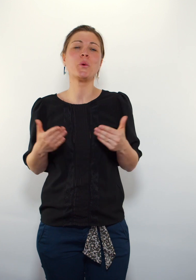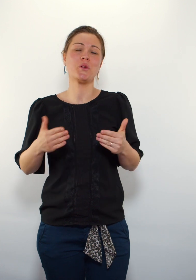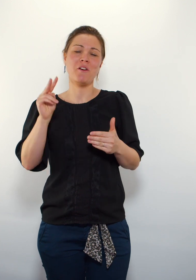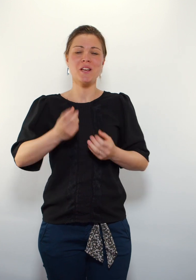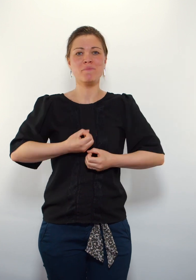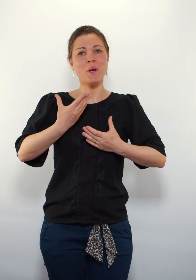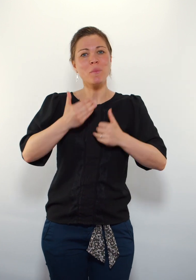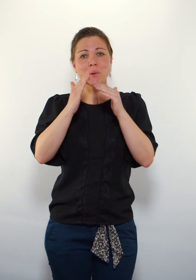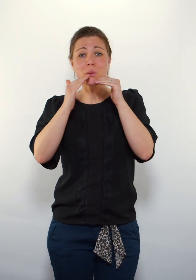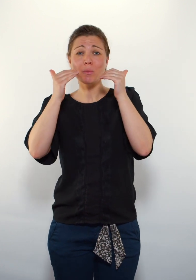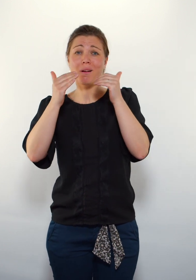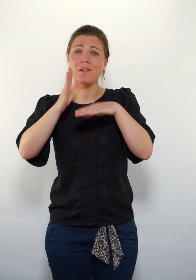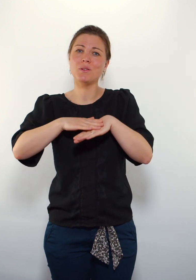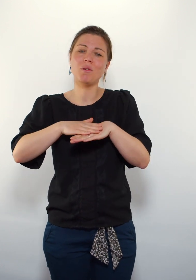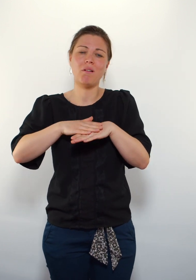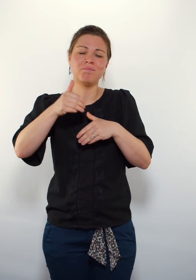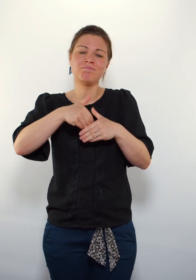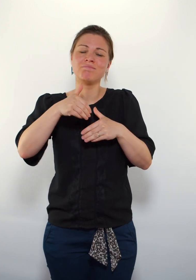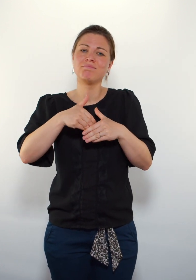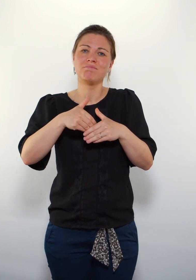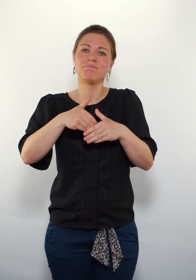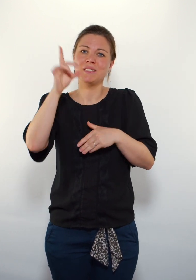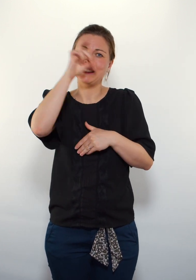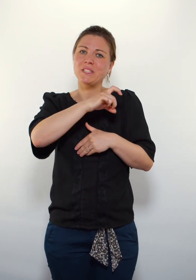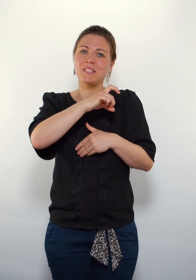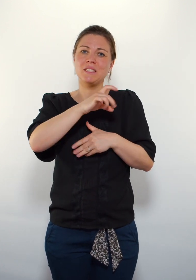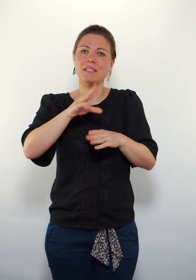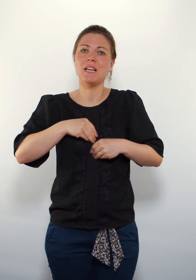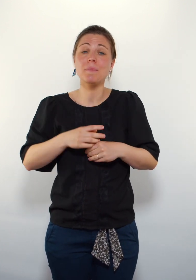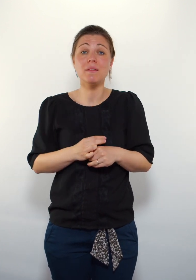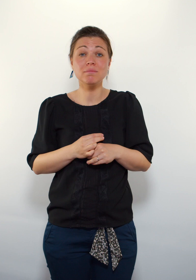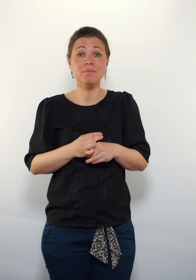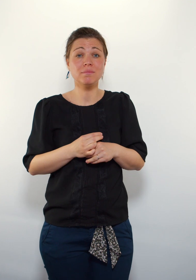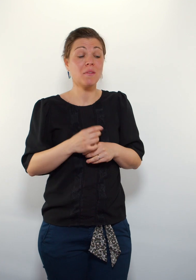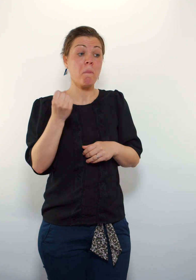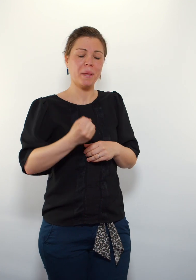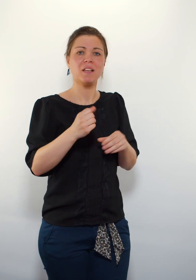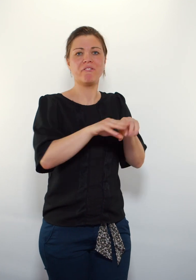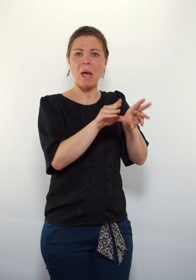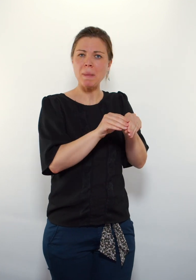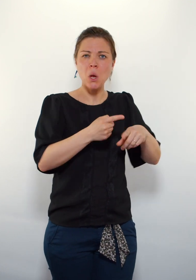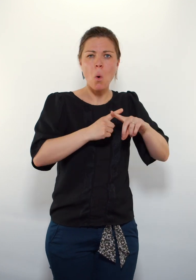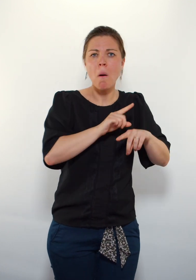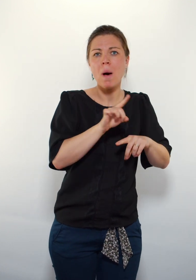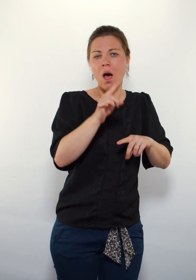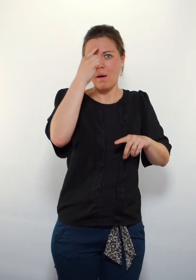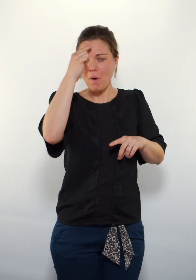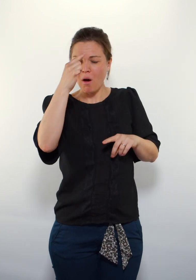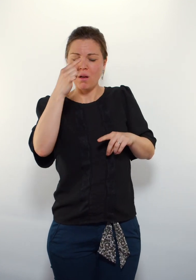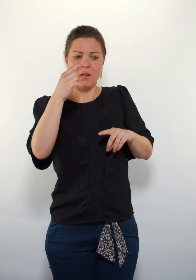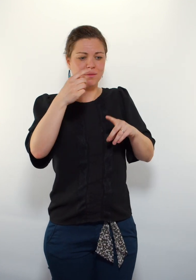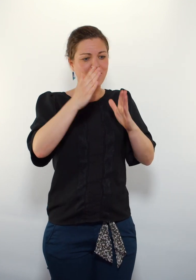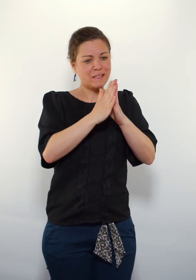parle avec le sourire mais c'était super compliqué à vivre, tant par rapport à ma famille qui n'est pas du tout croyante, alors ils avaient l'impression que je partais dans une